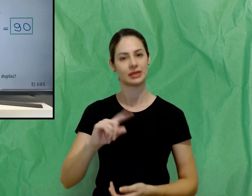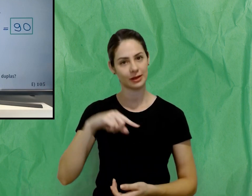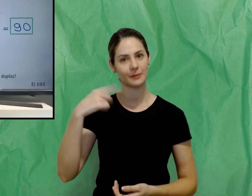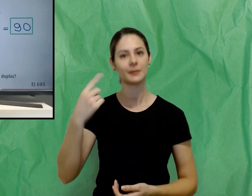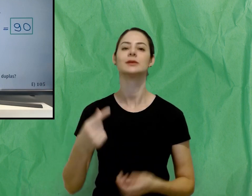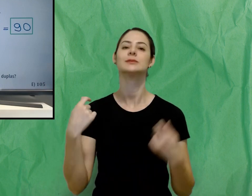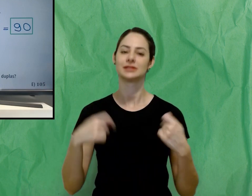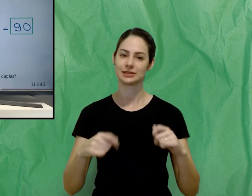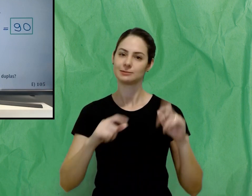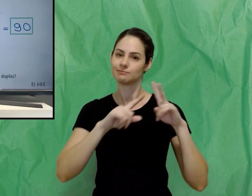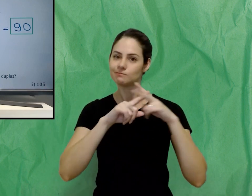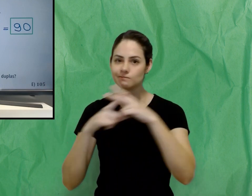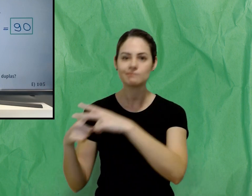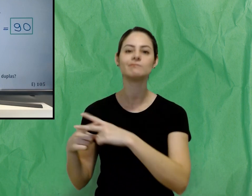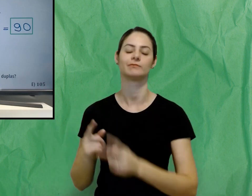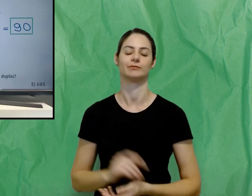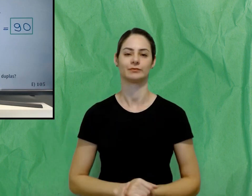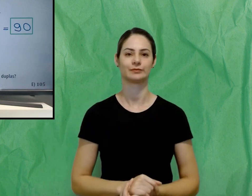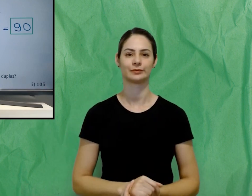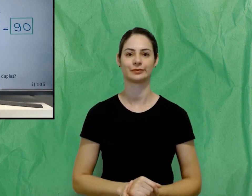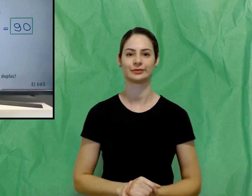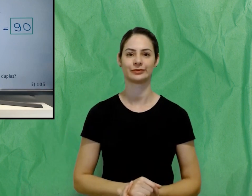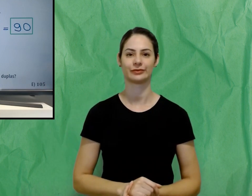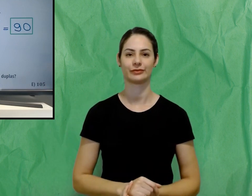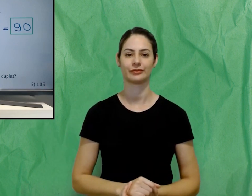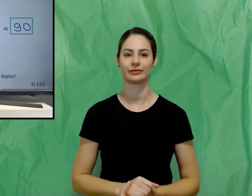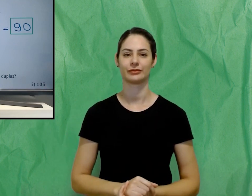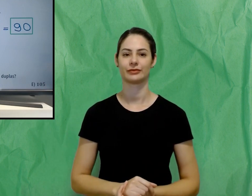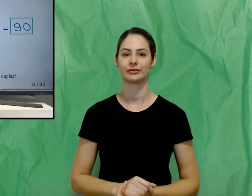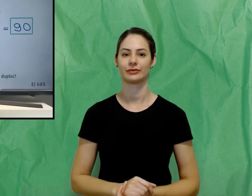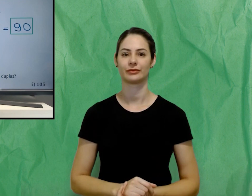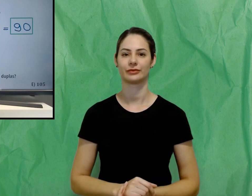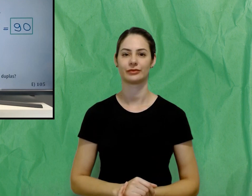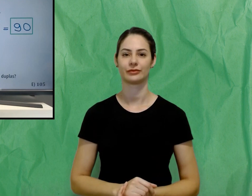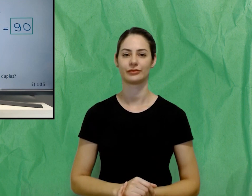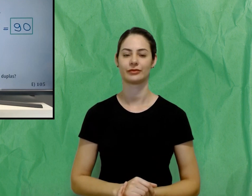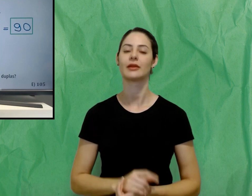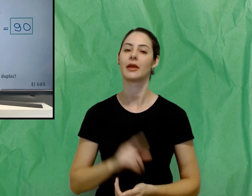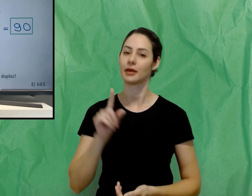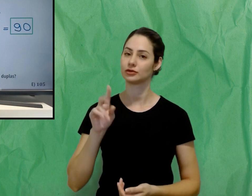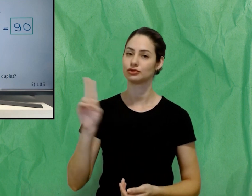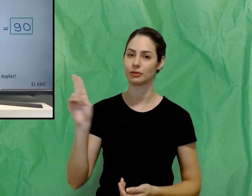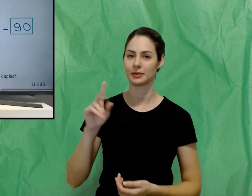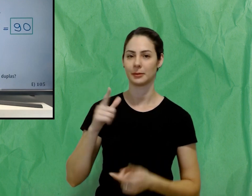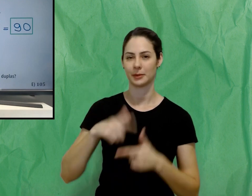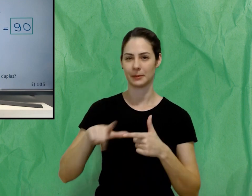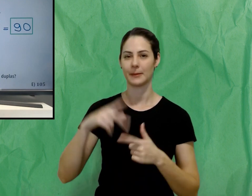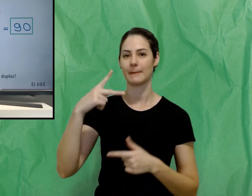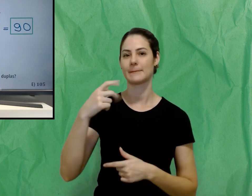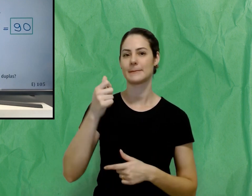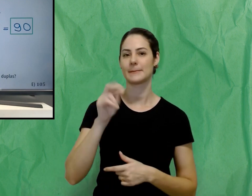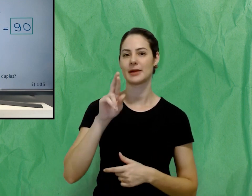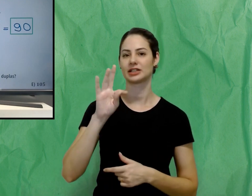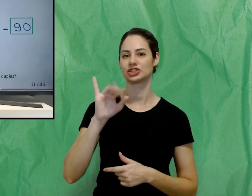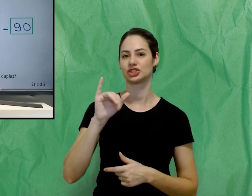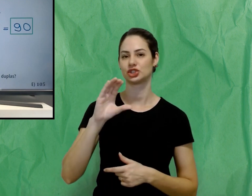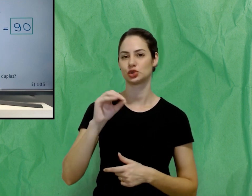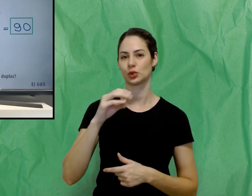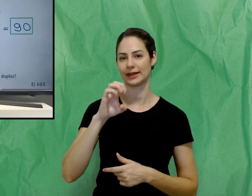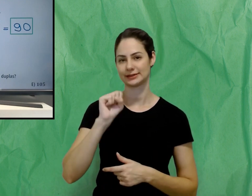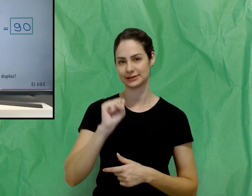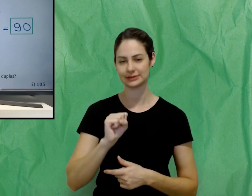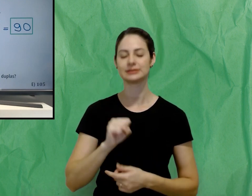as correções. A gente está lidando com um problema de partições, mas a gente conseguiu resolvê-lo